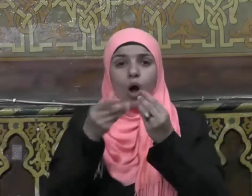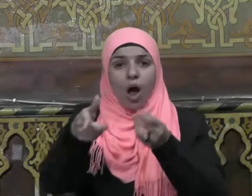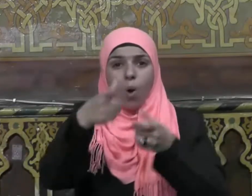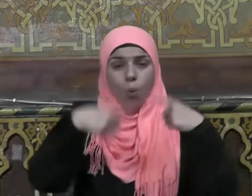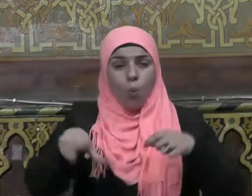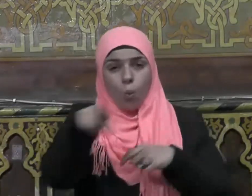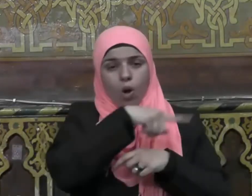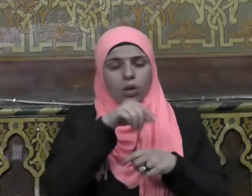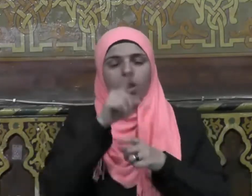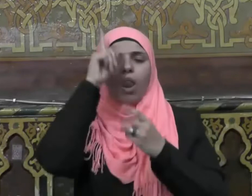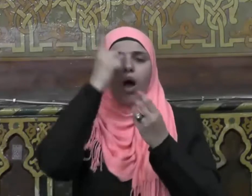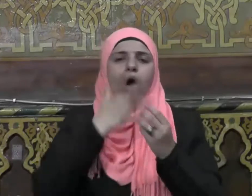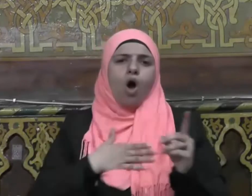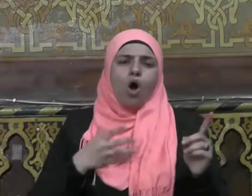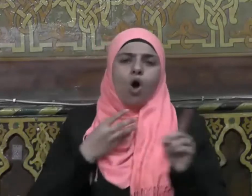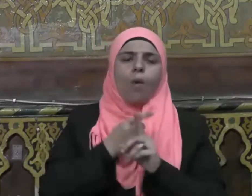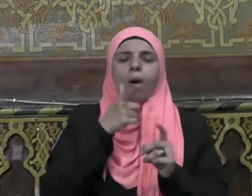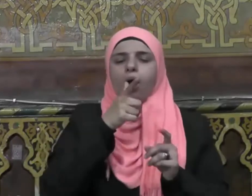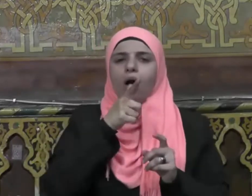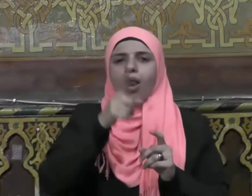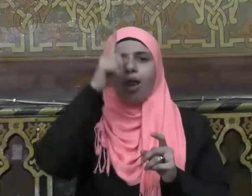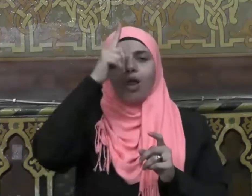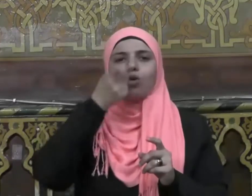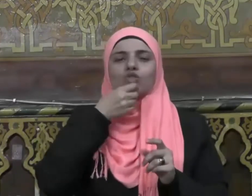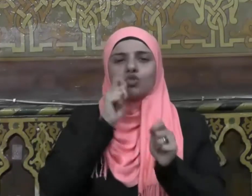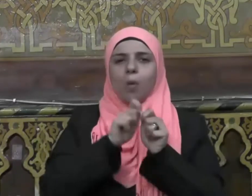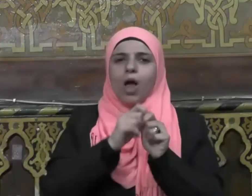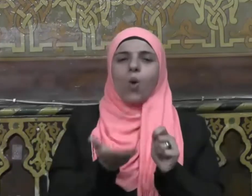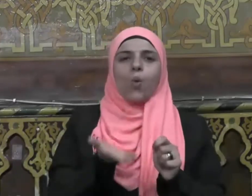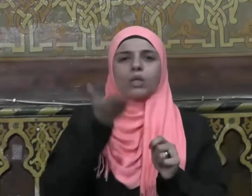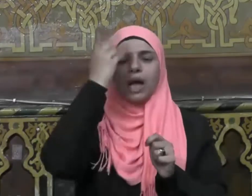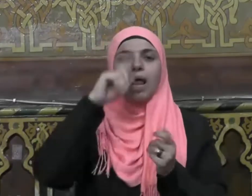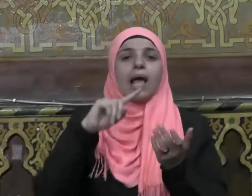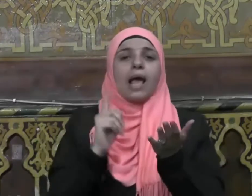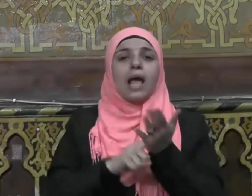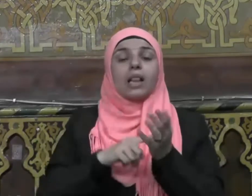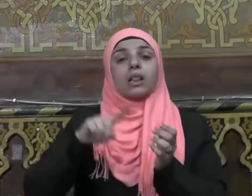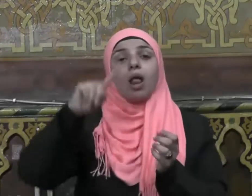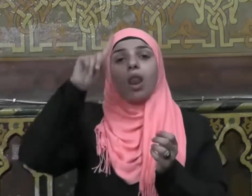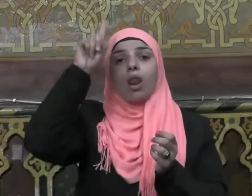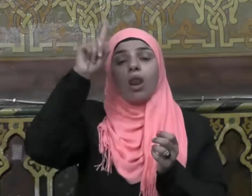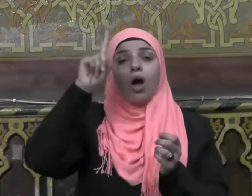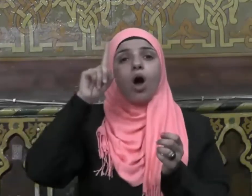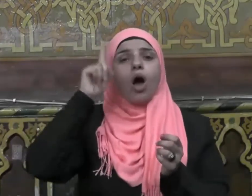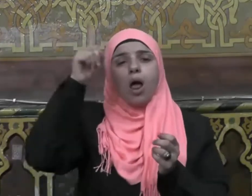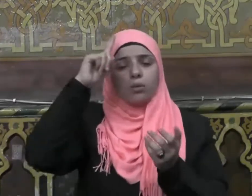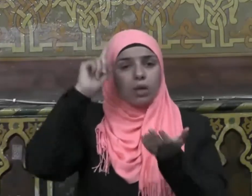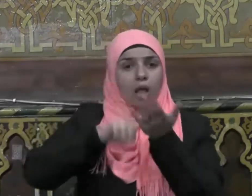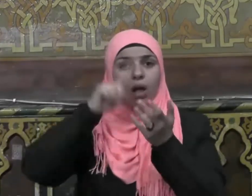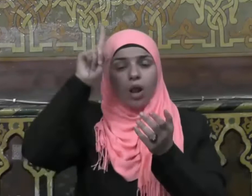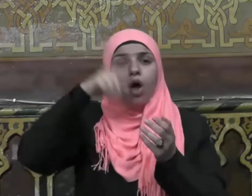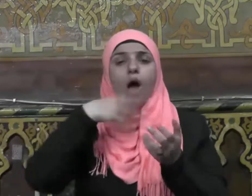أوطانهم، فقال تعالى: إن الله اشترى من المؤمنين